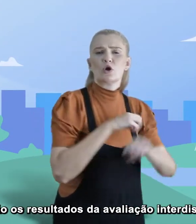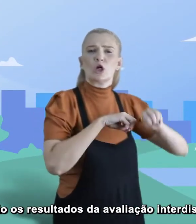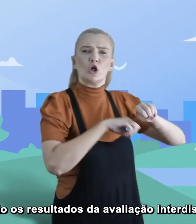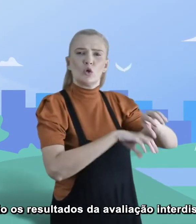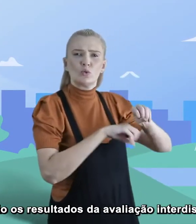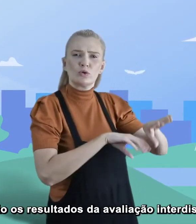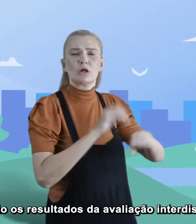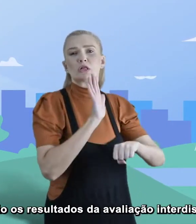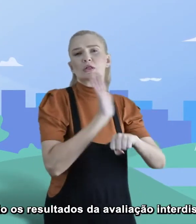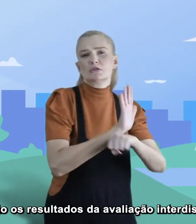interdisciplinar.